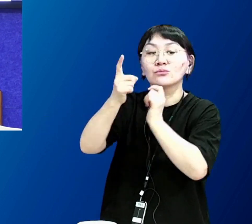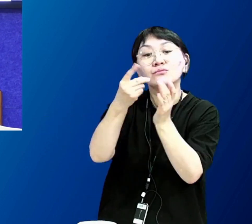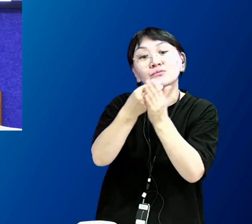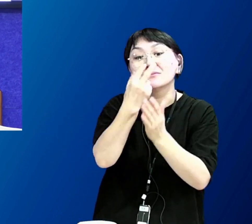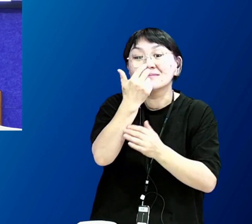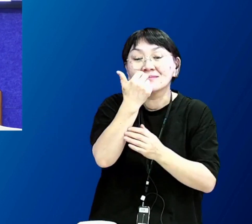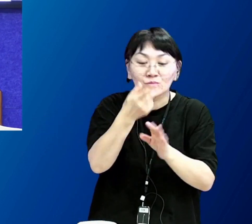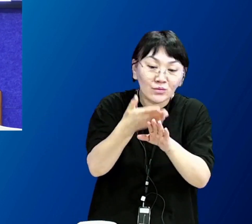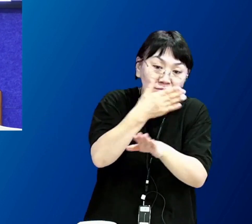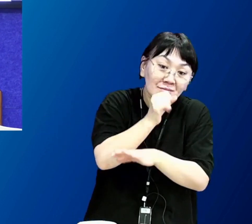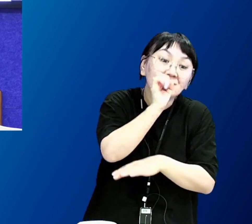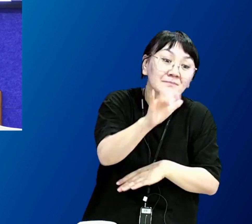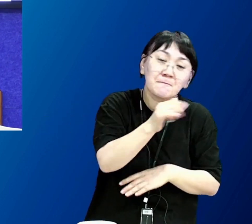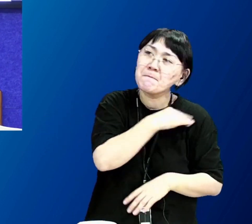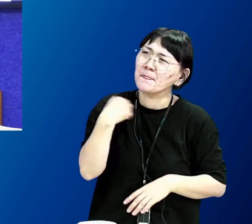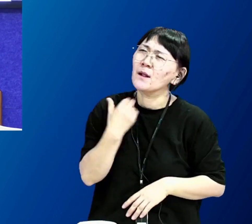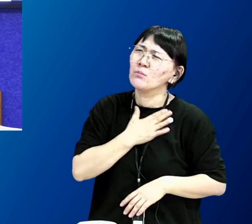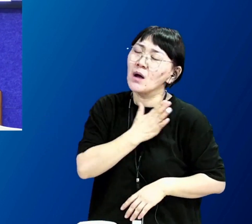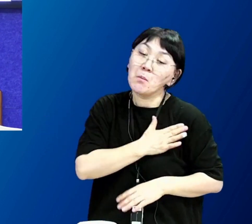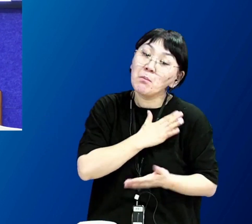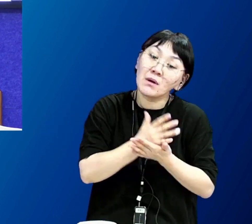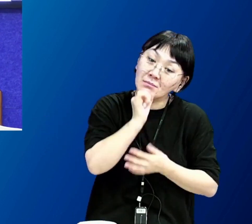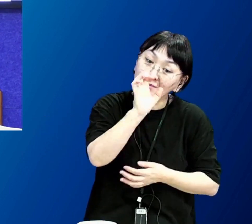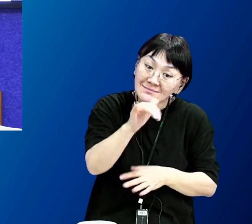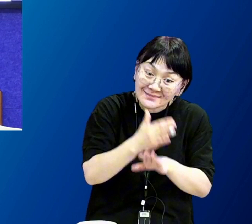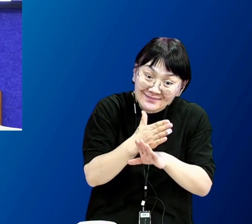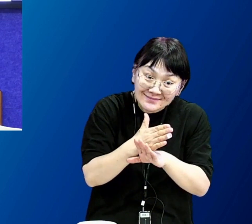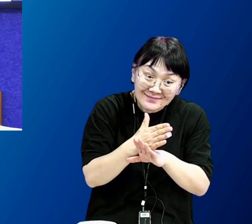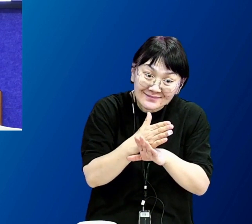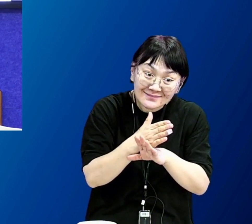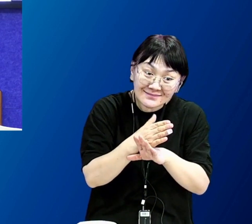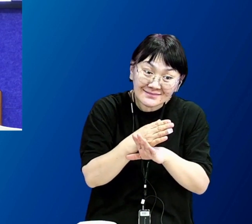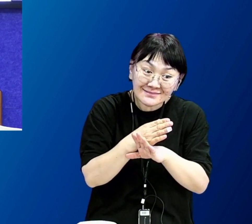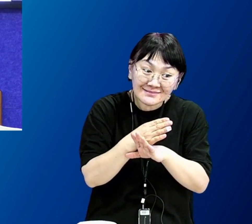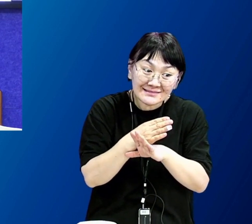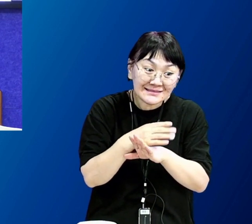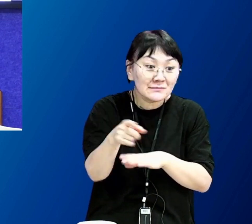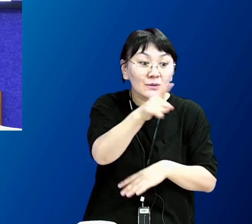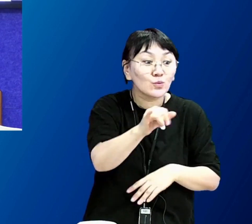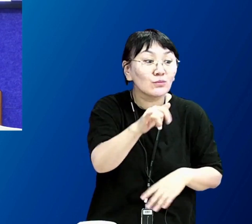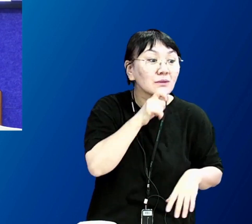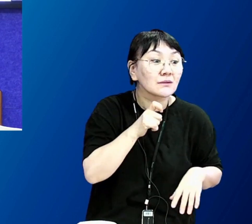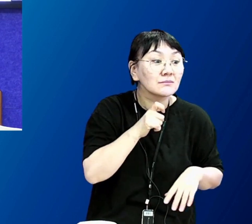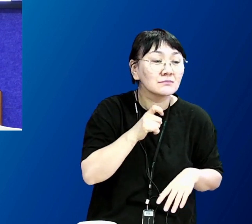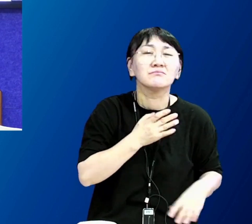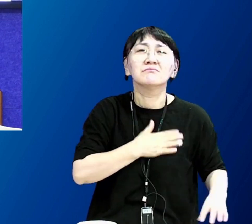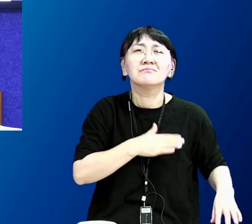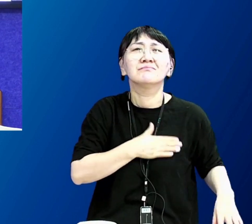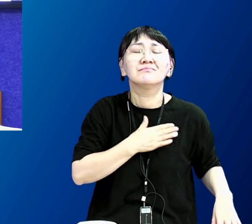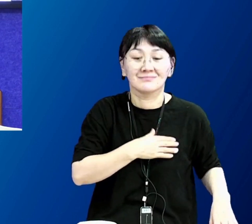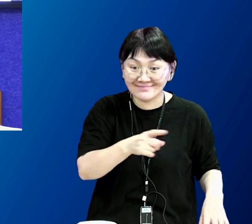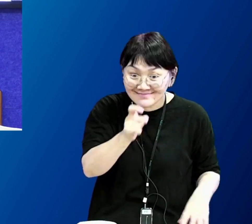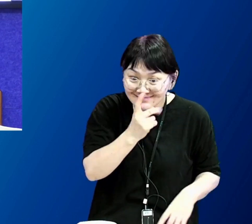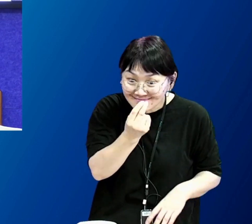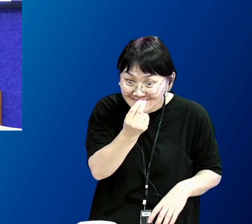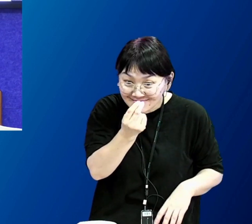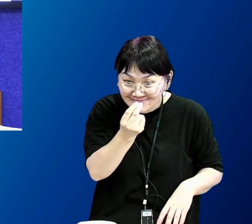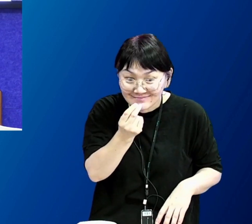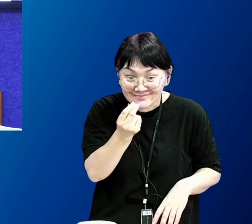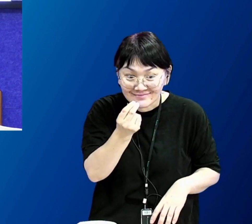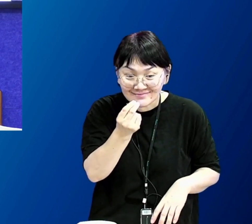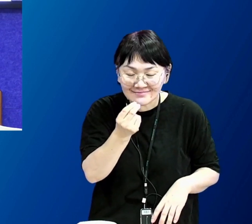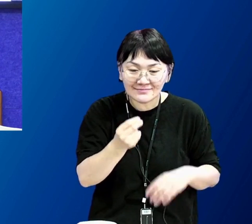Би түрүүн асуусан та бүхэн эзнийг хайрладаг уу гэд. Хайрладаг уу гэсэн чи юу гинэ? Хайрладаг аа гэж хэлсэн тийм